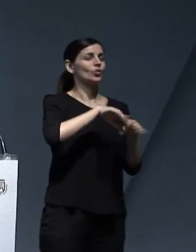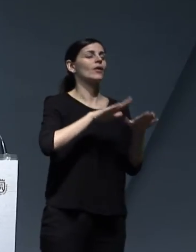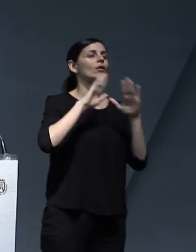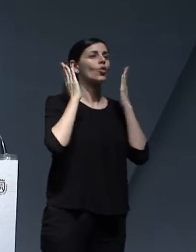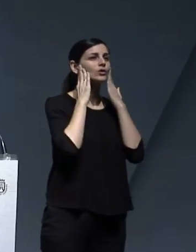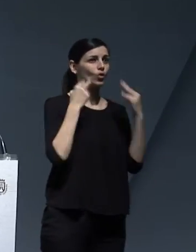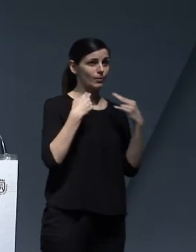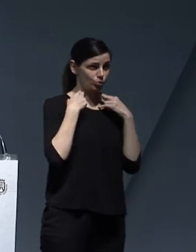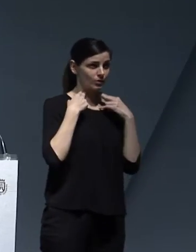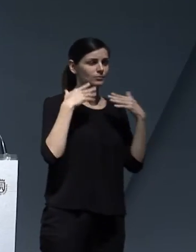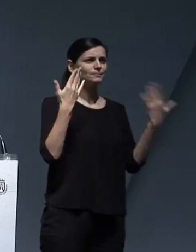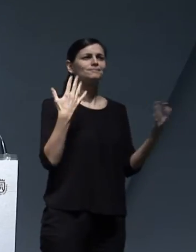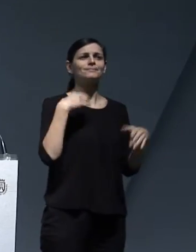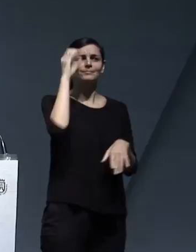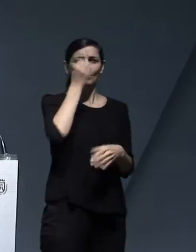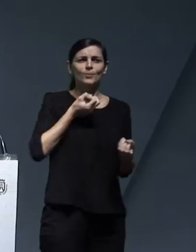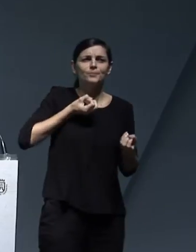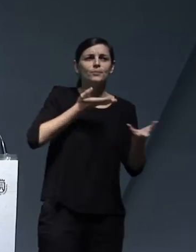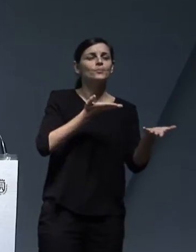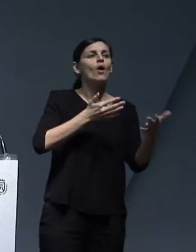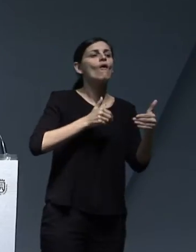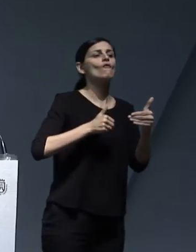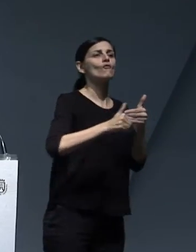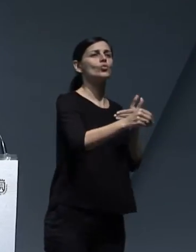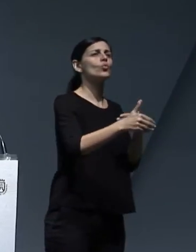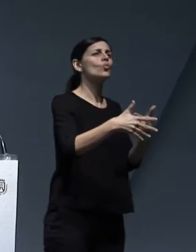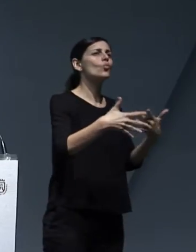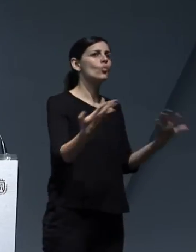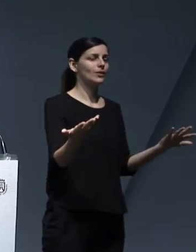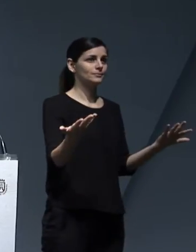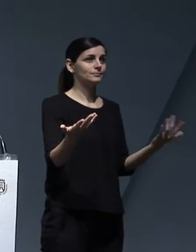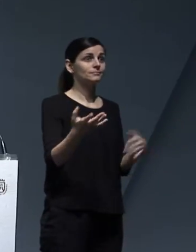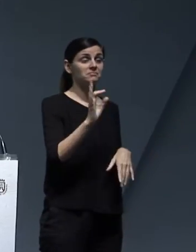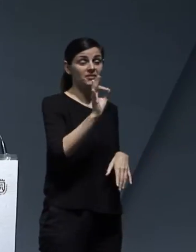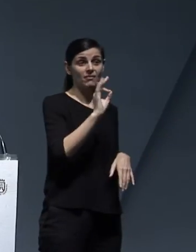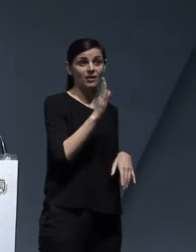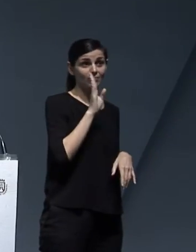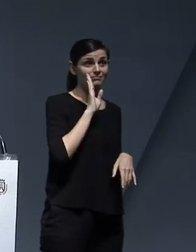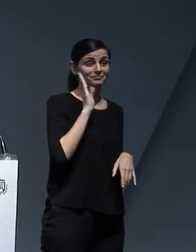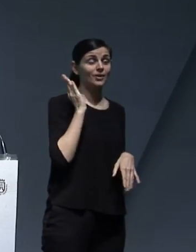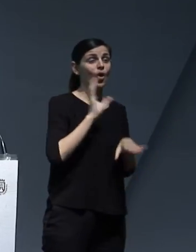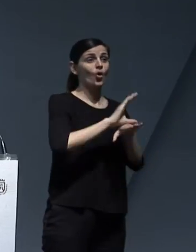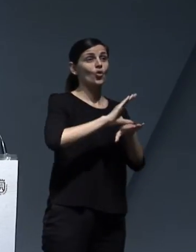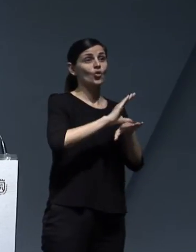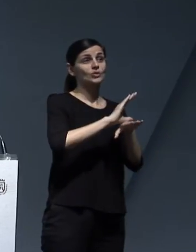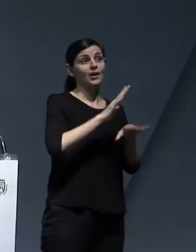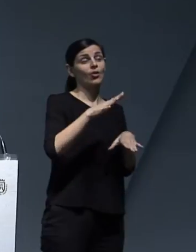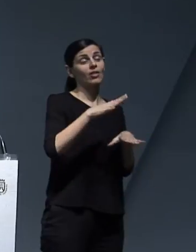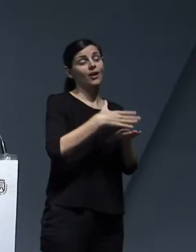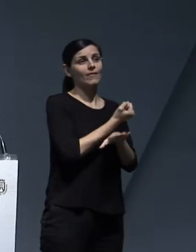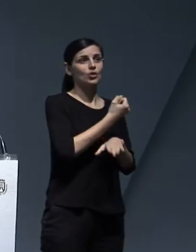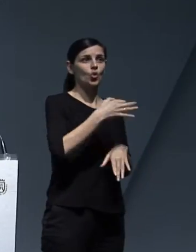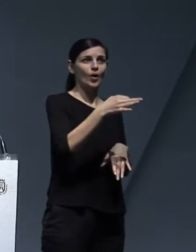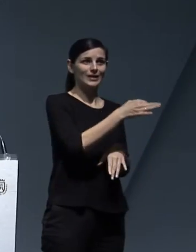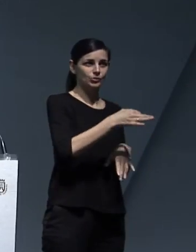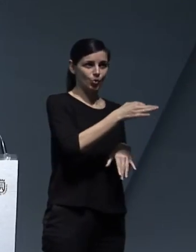futuro? Y el futuro está vinculado, a como ha dicho el señor Balbuena, el consejero del Cabildo Insular, a la